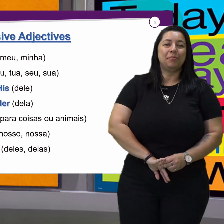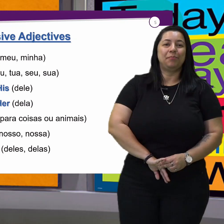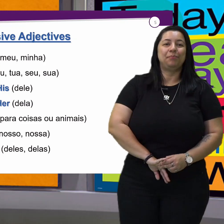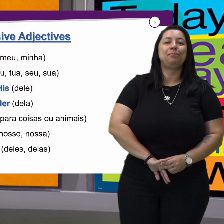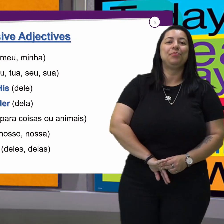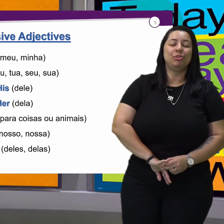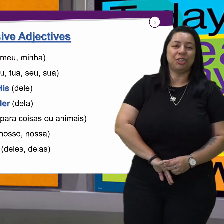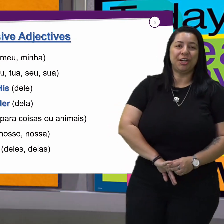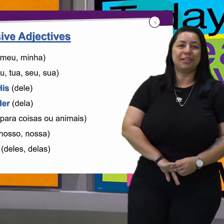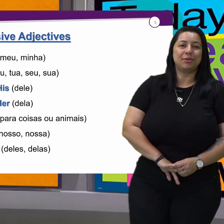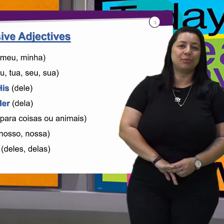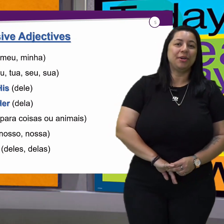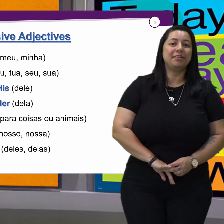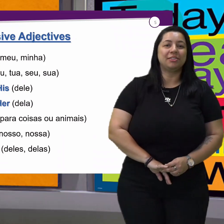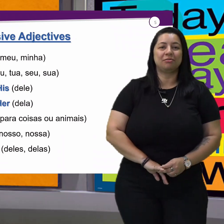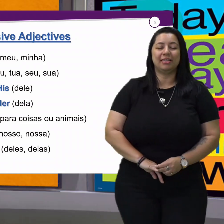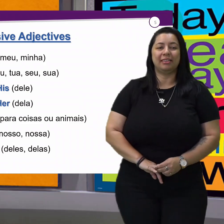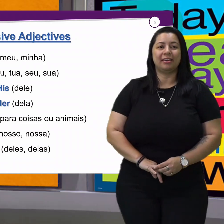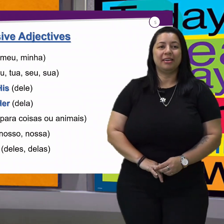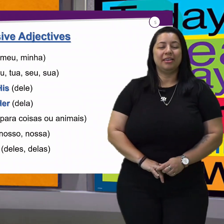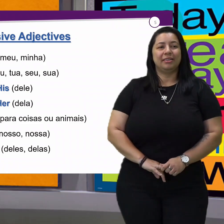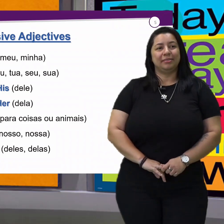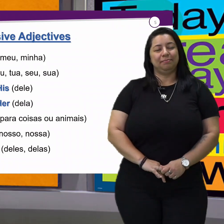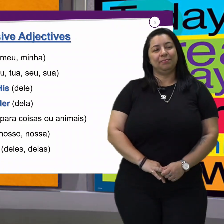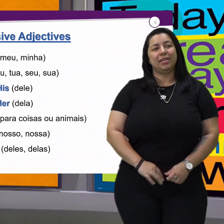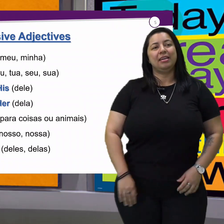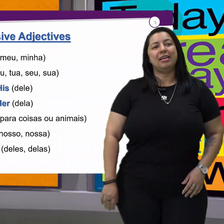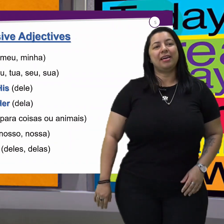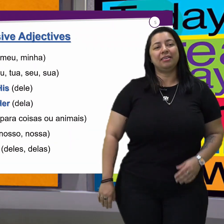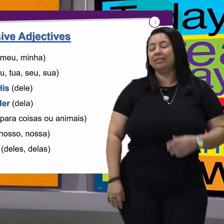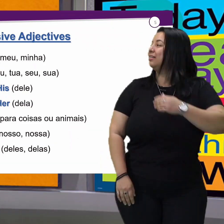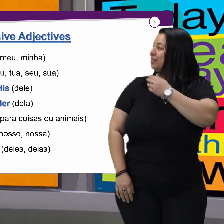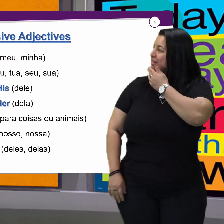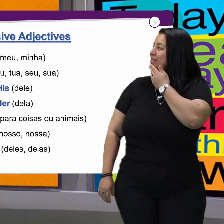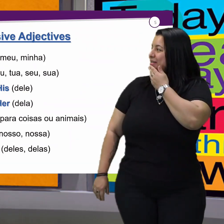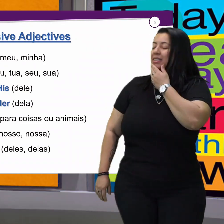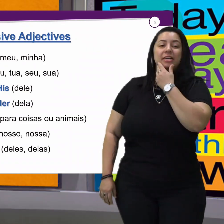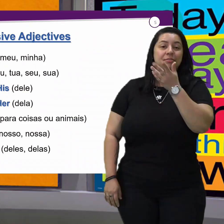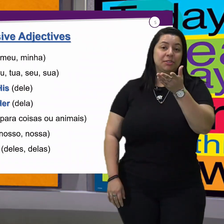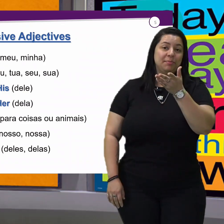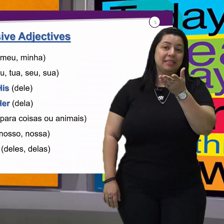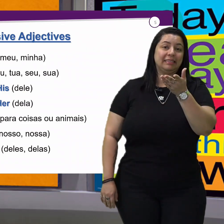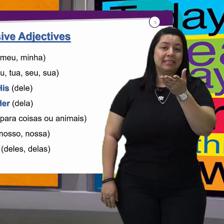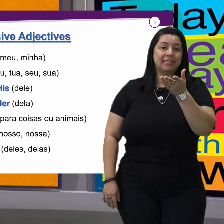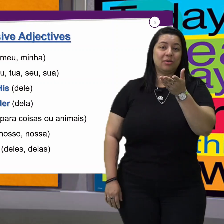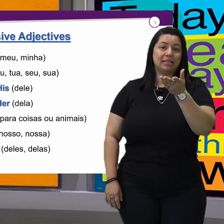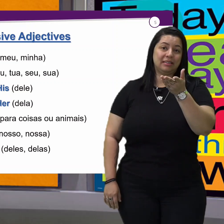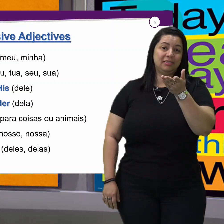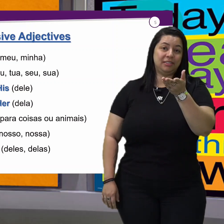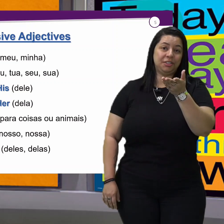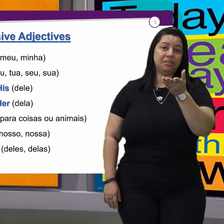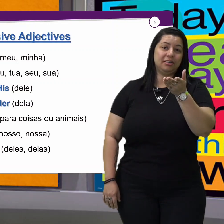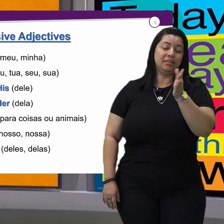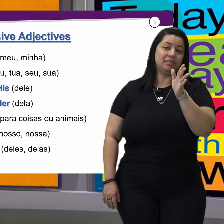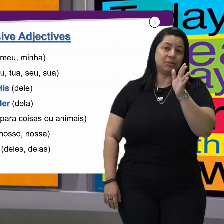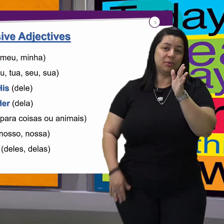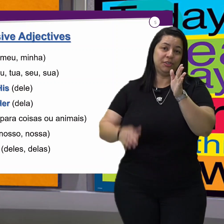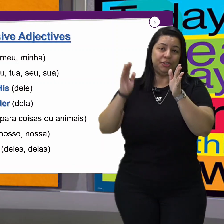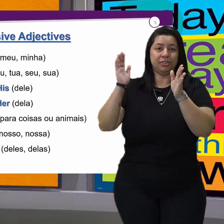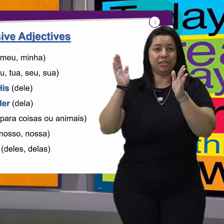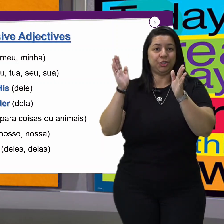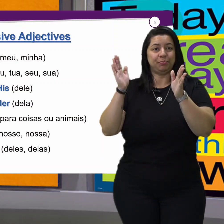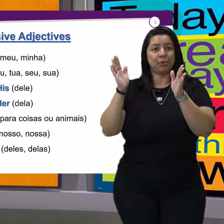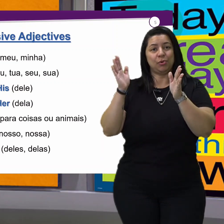Tem distinção de gênero. No inglês não vai ter. Não vai ter. Então, olha só a facilidade. E se você prestar atenção nessa listinha e na